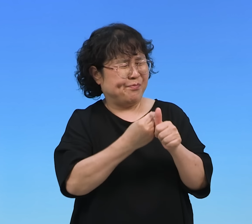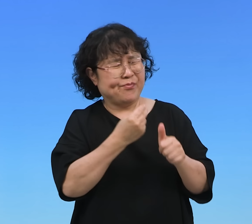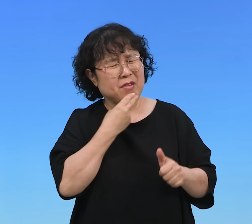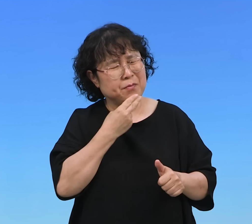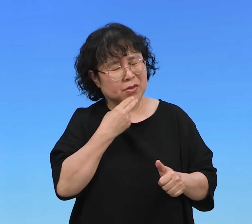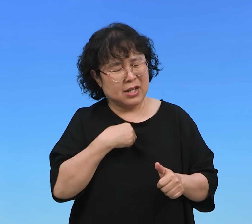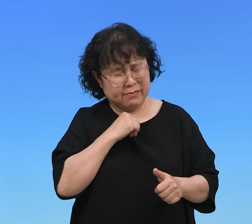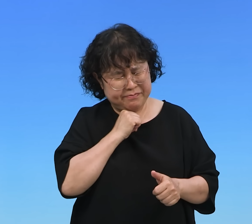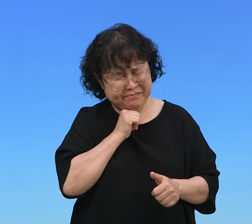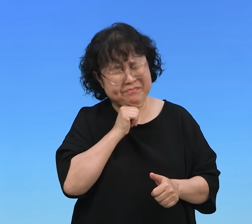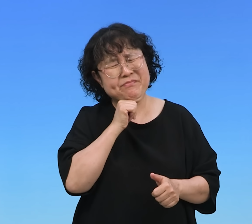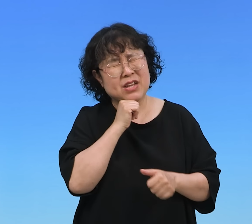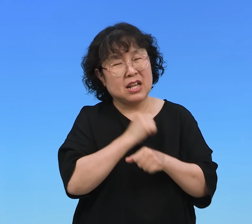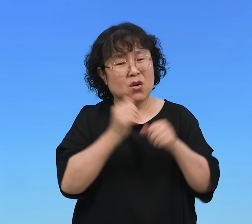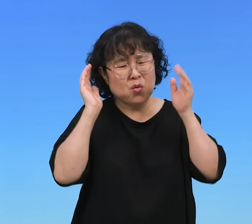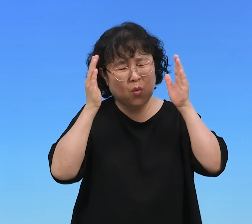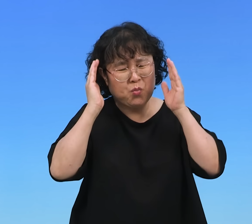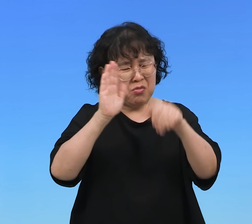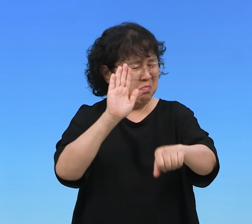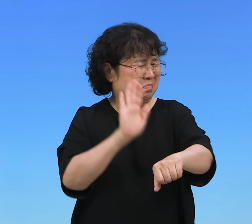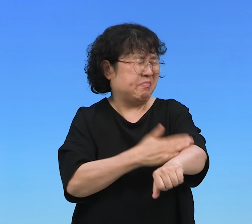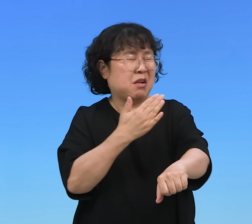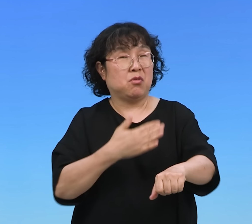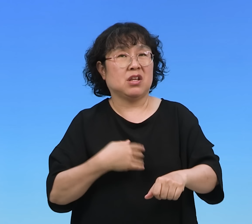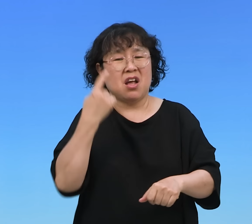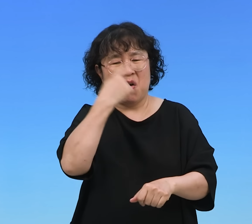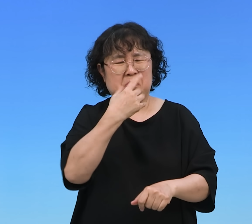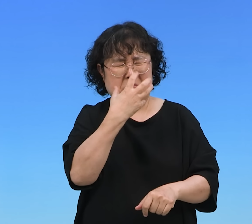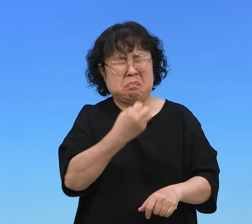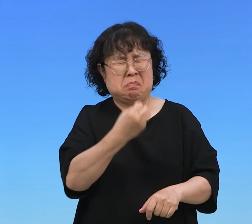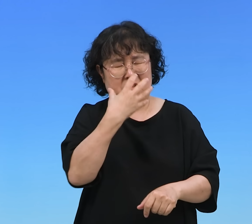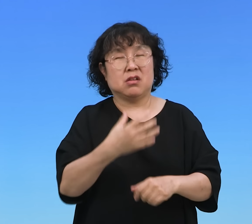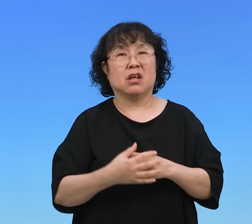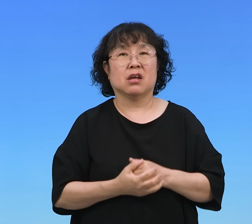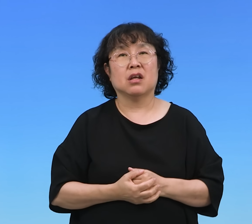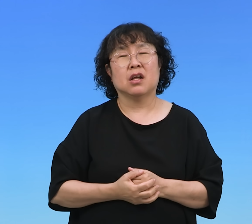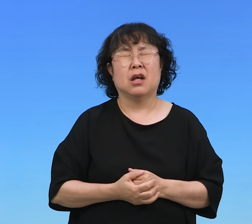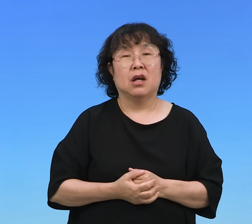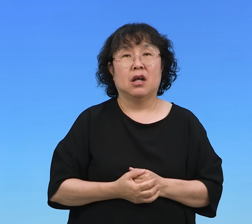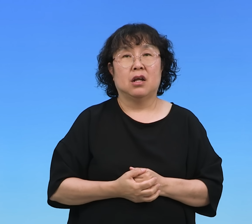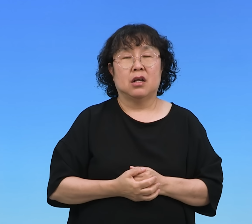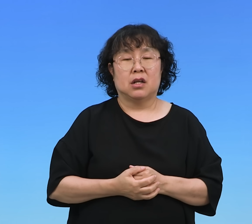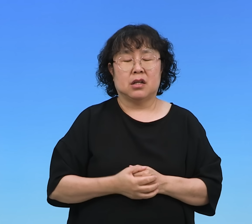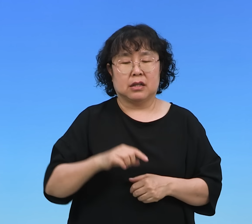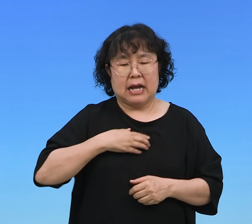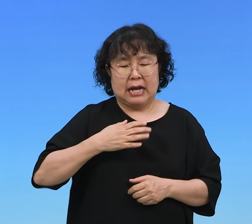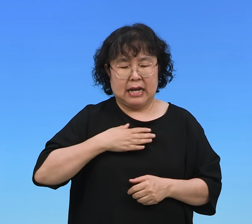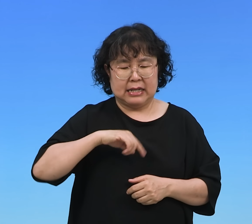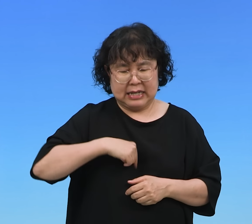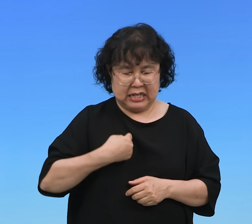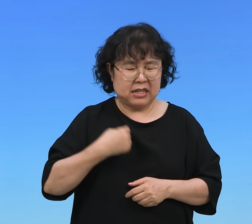없는 가난한, 공부도 잘 못하는, 얼굴도 잘 못생긴 이런 존재로 저를 인식했습니다. 그래서